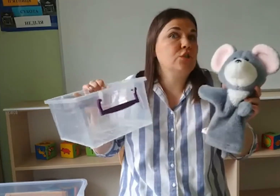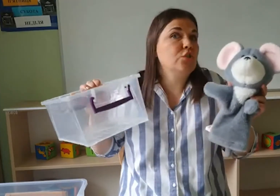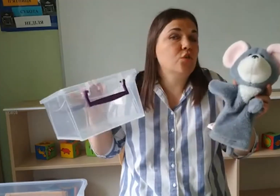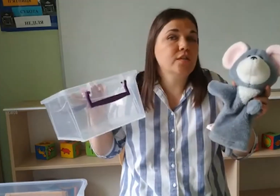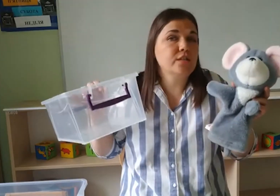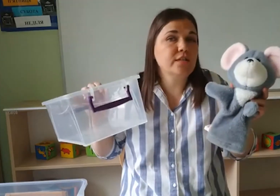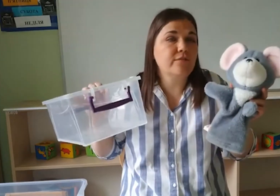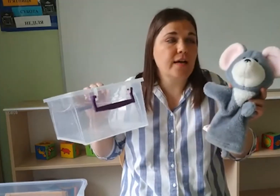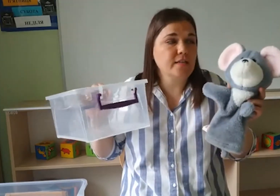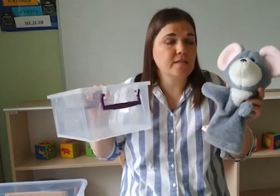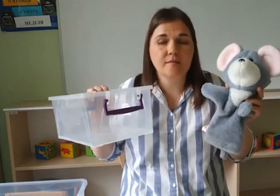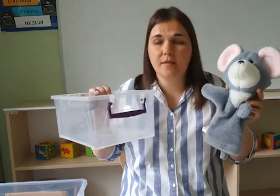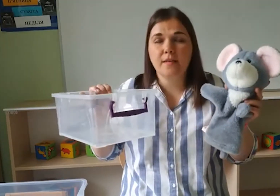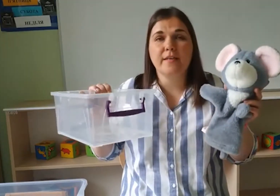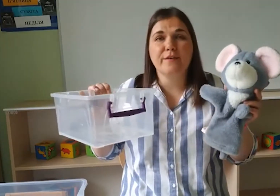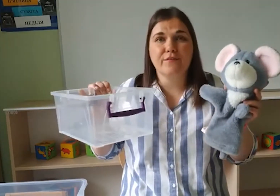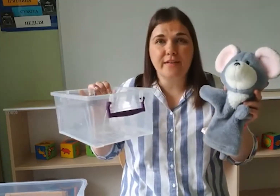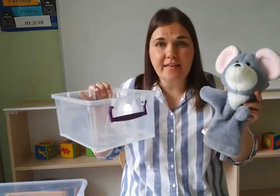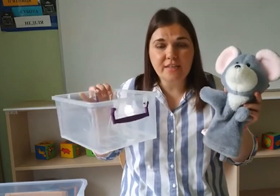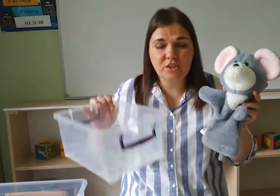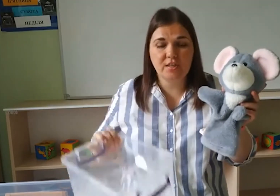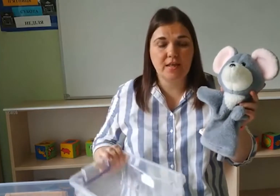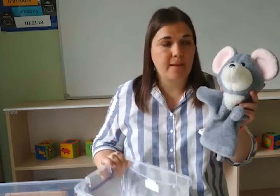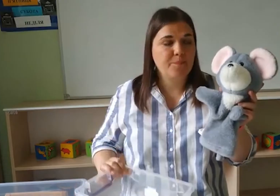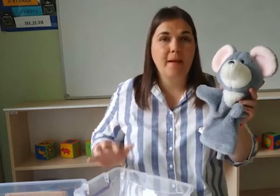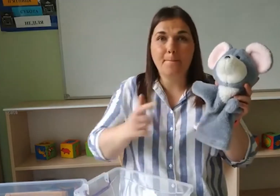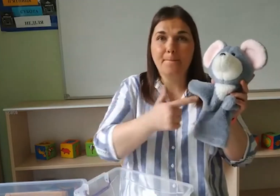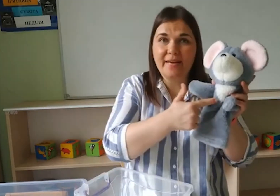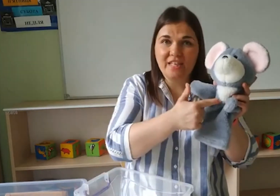не відзивається. І вирішила миша.